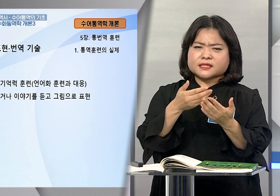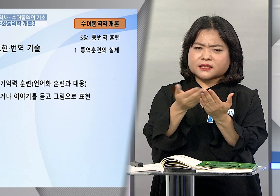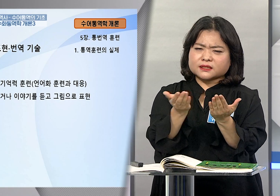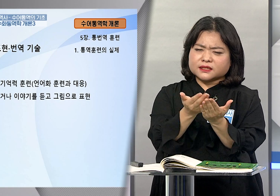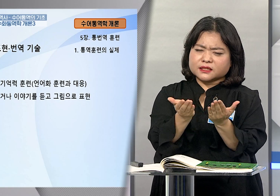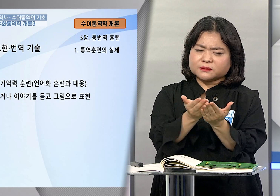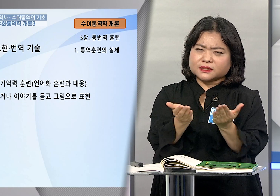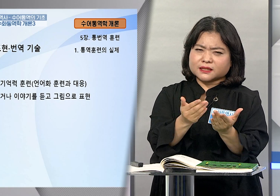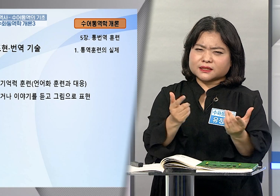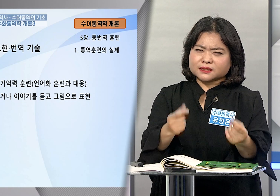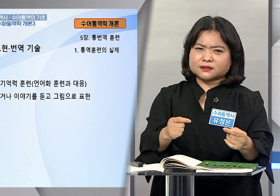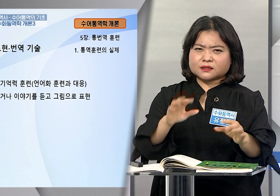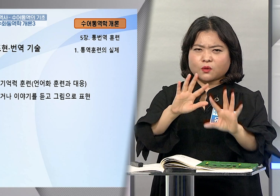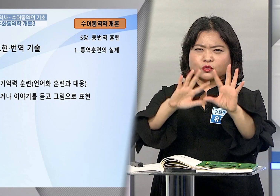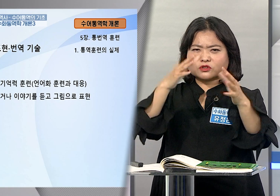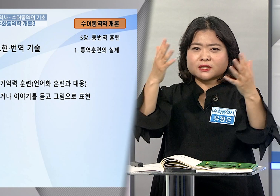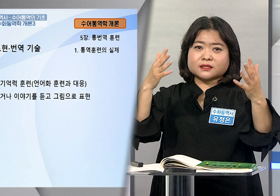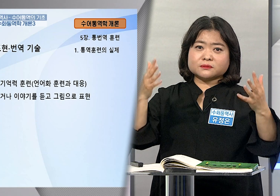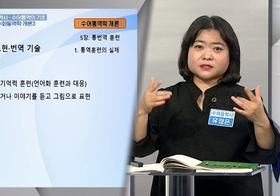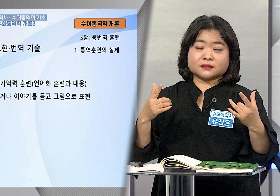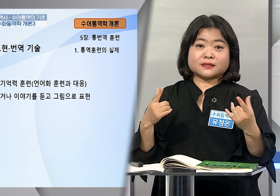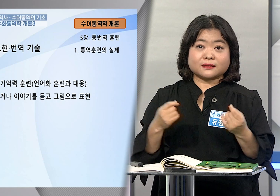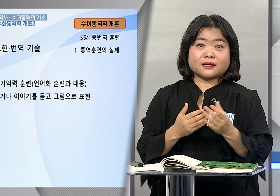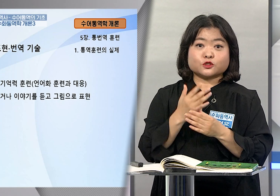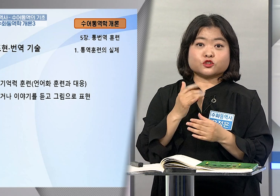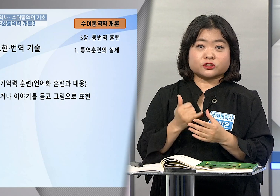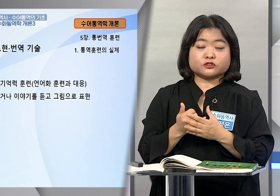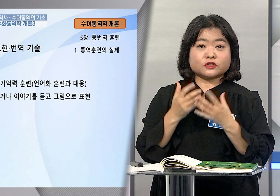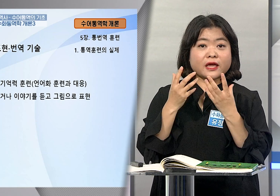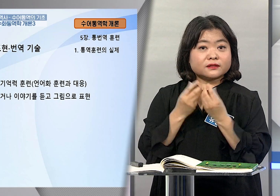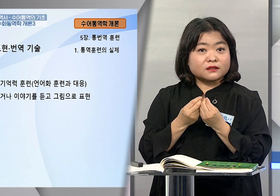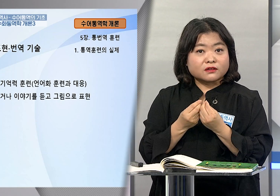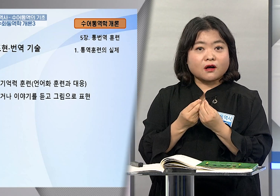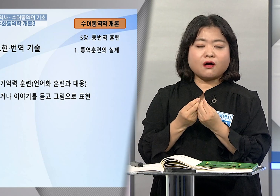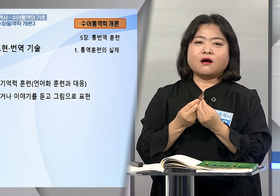사실 그림 그리듯 딱 공중에다 그림 그리듯 나타날 수도 있거든요. 예를 들어서